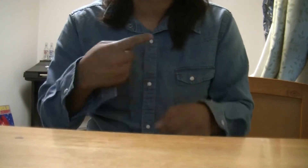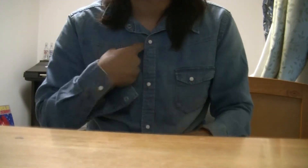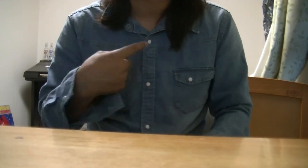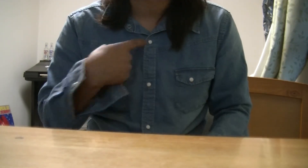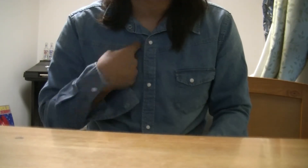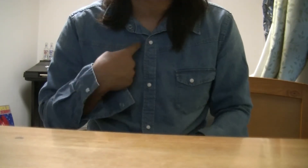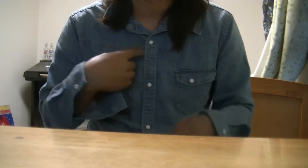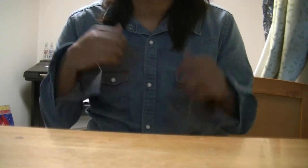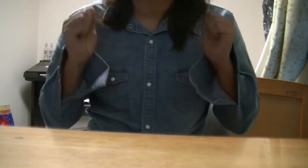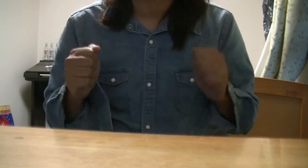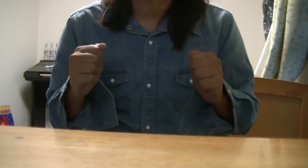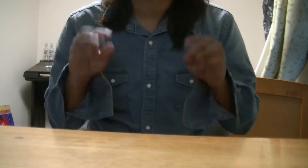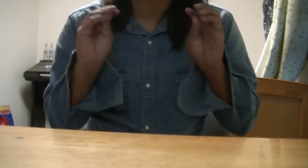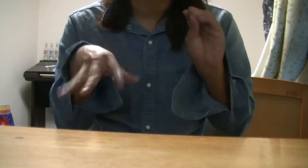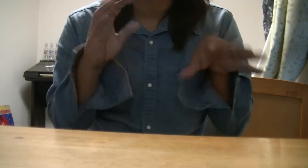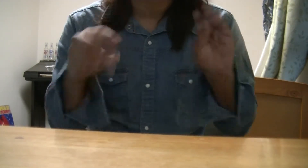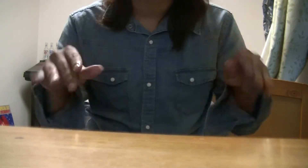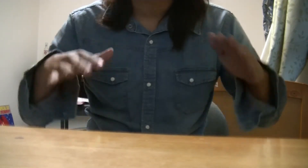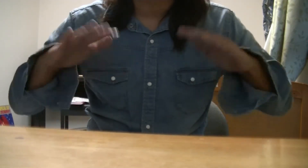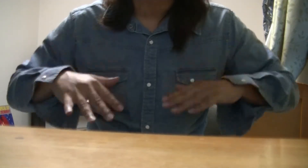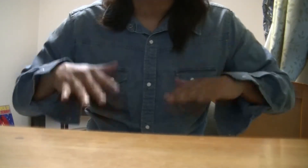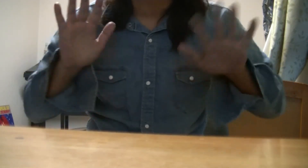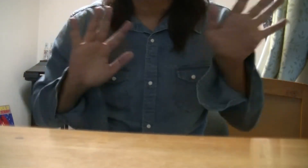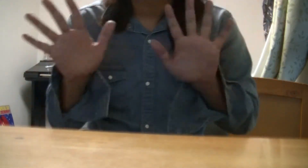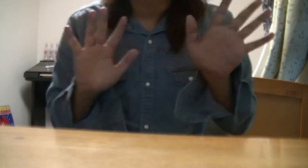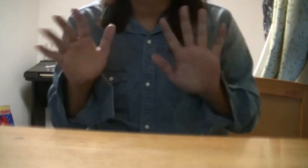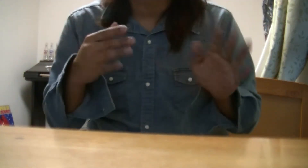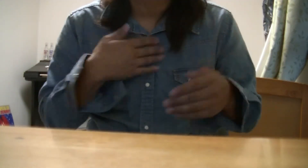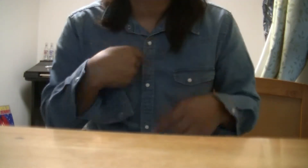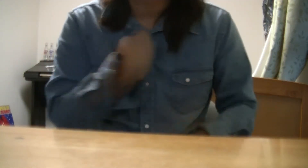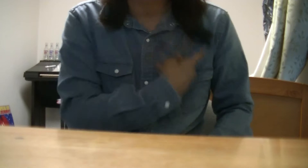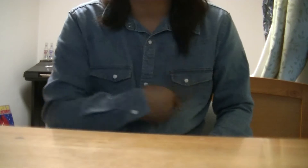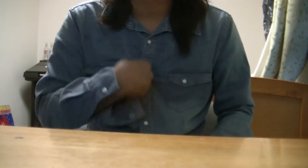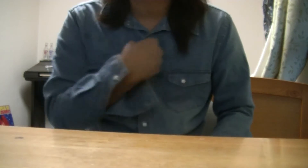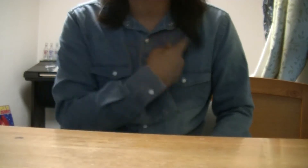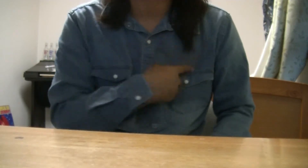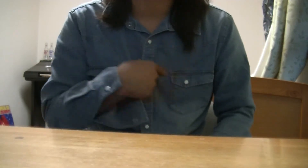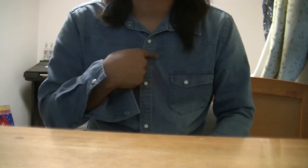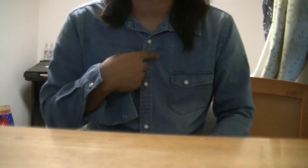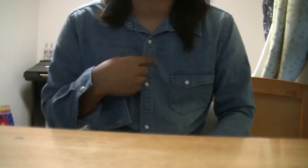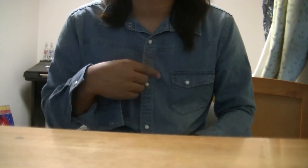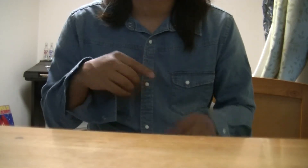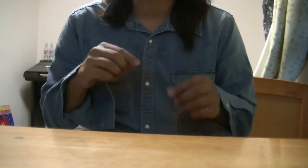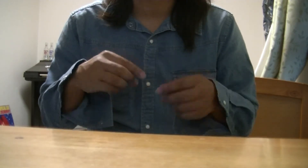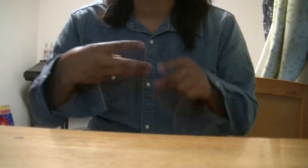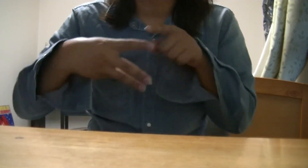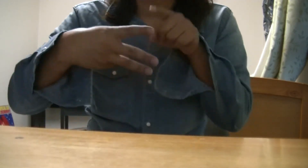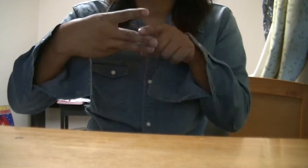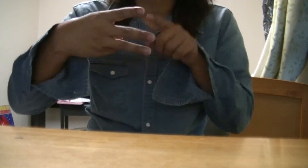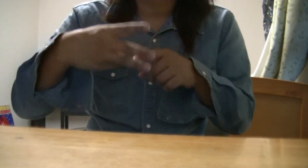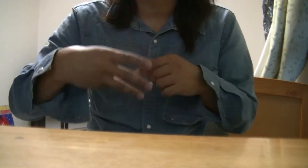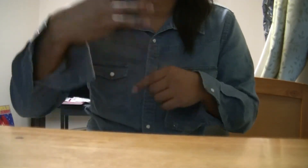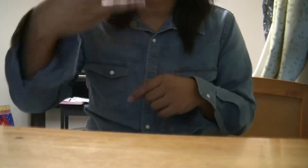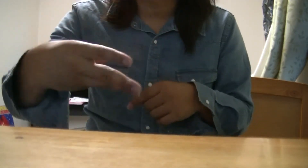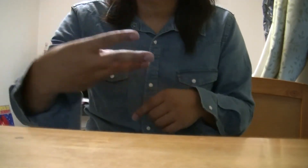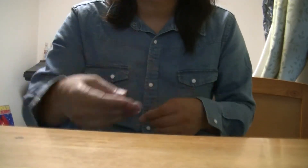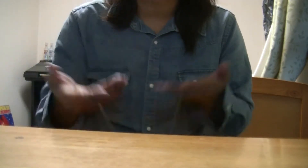も影響を与えられる状態、マインドでいるために、この言葉を思い出しながら、これからも宿題